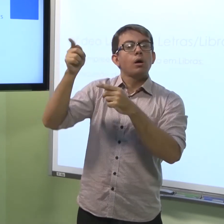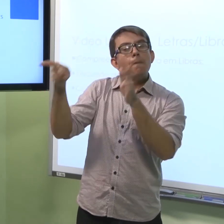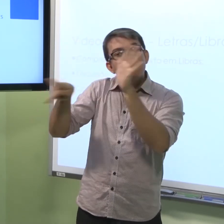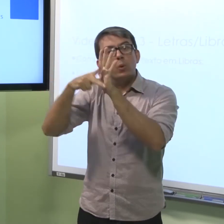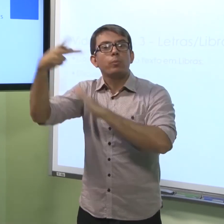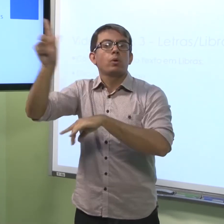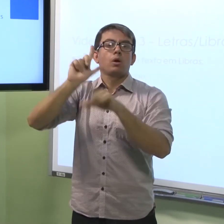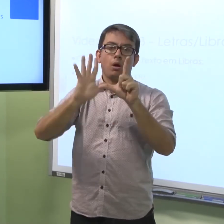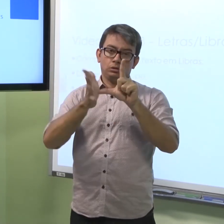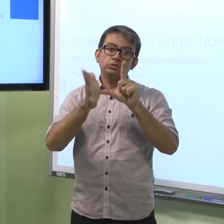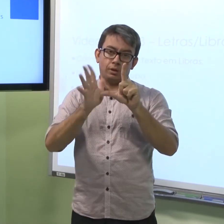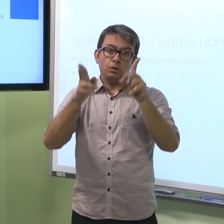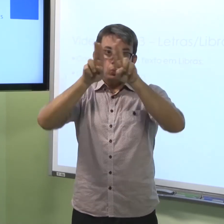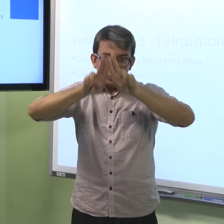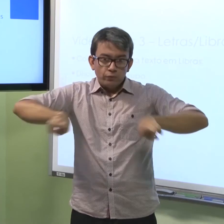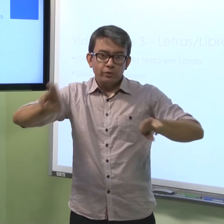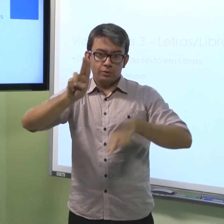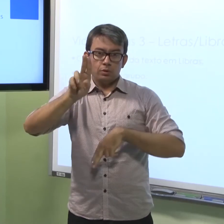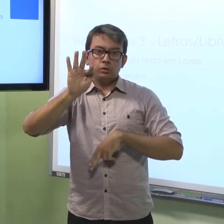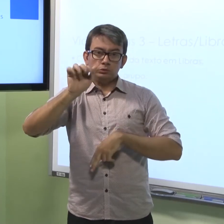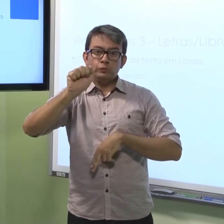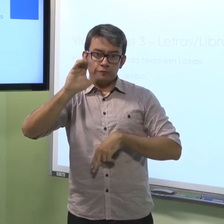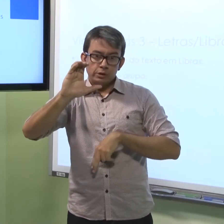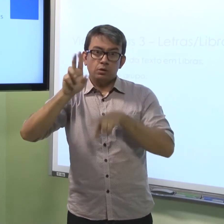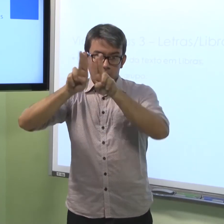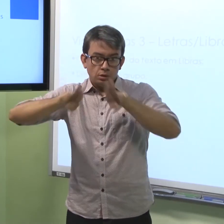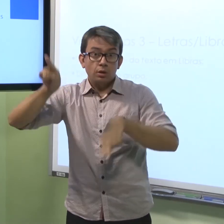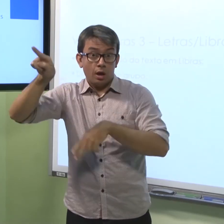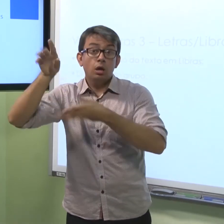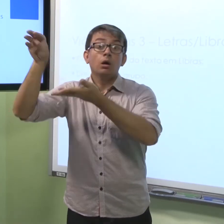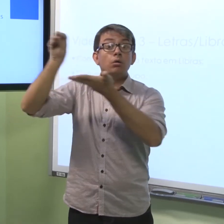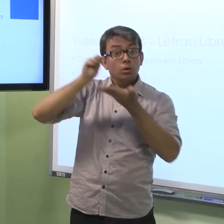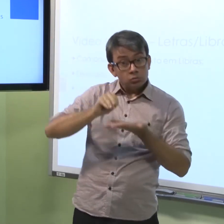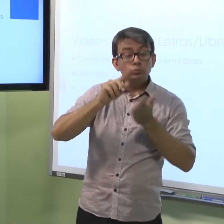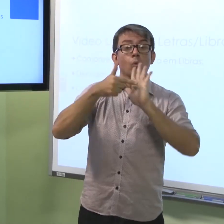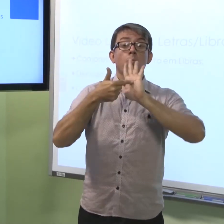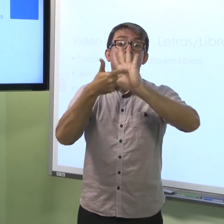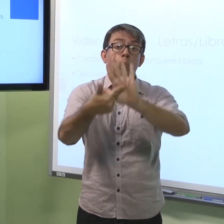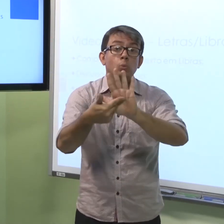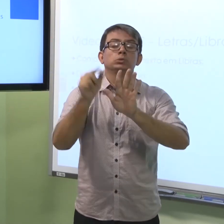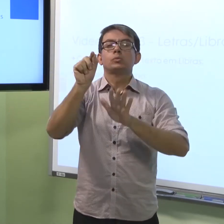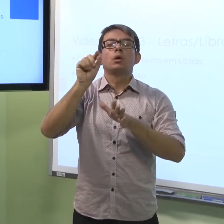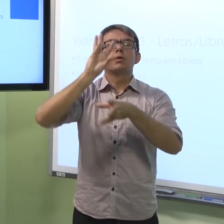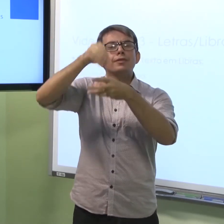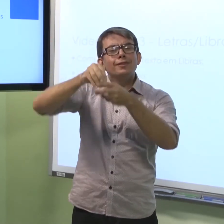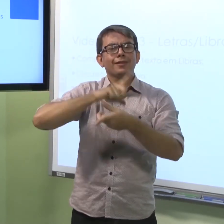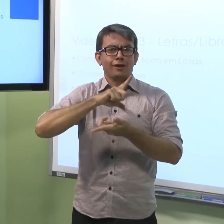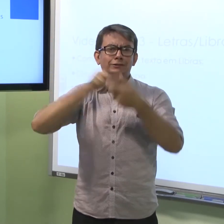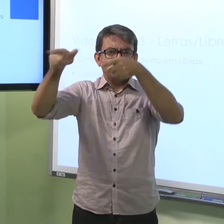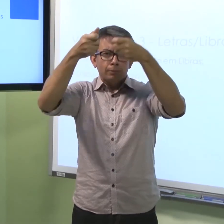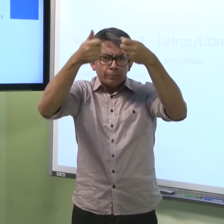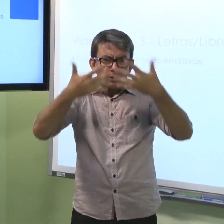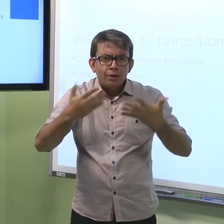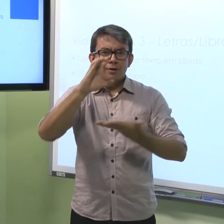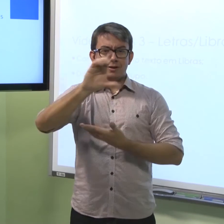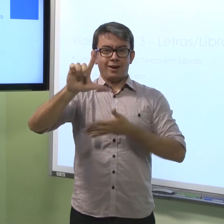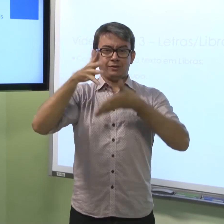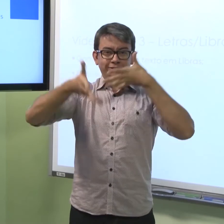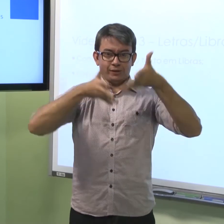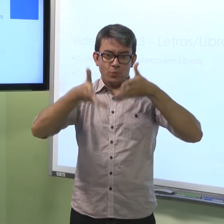eu peguei do Letras Libras. E ele fala sobre os classificadores na língua de sinais. É bom para que vocês